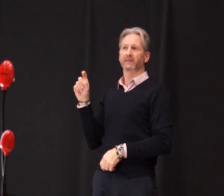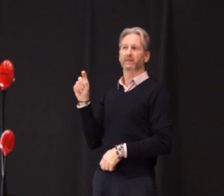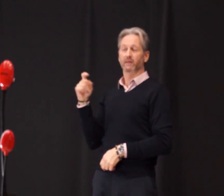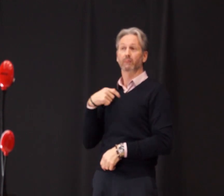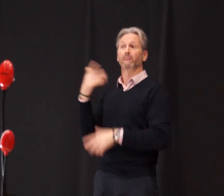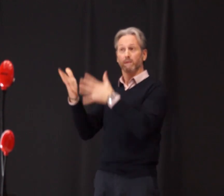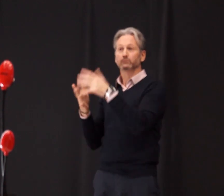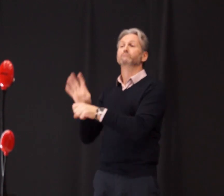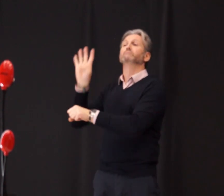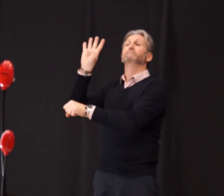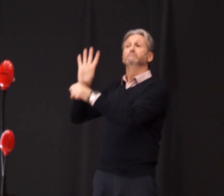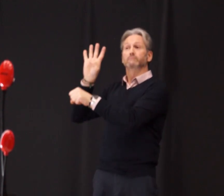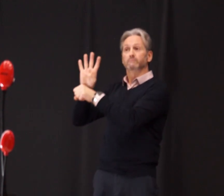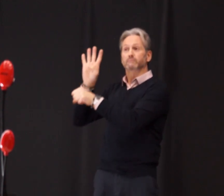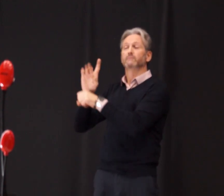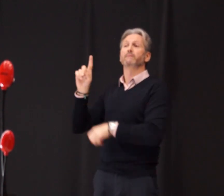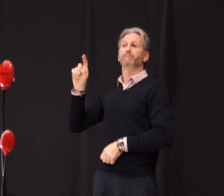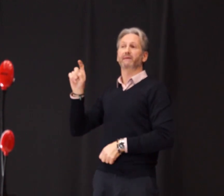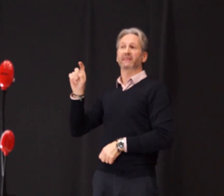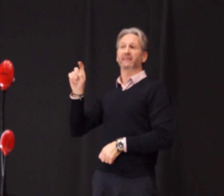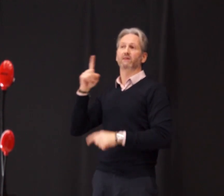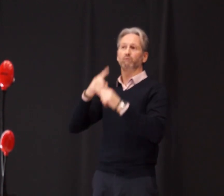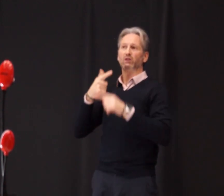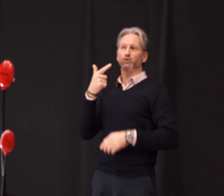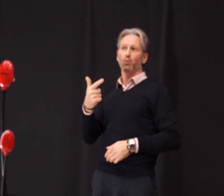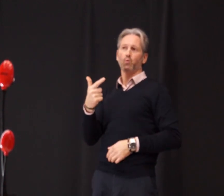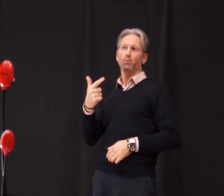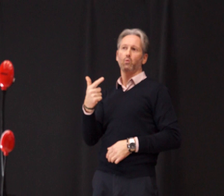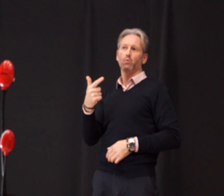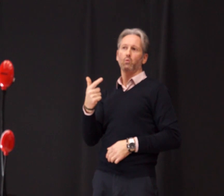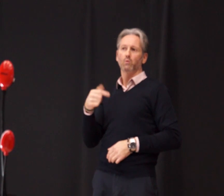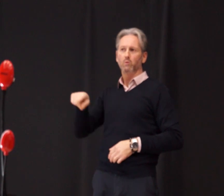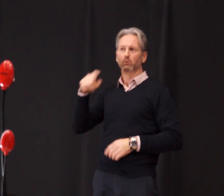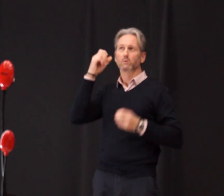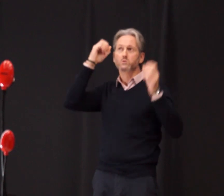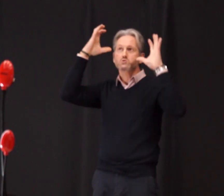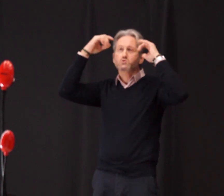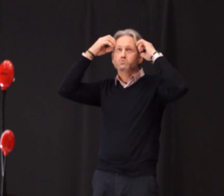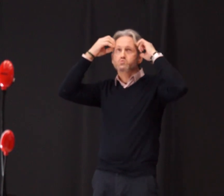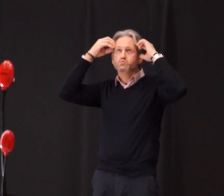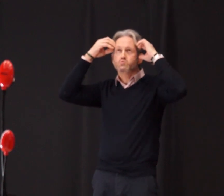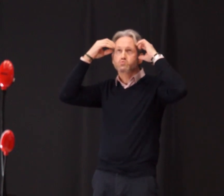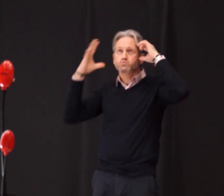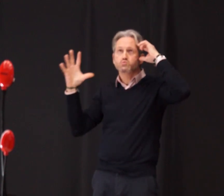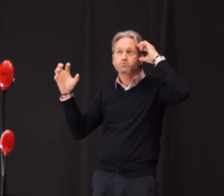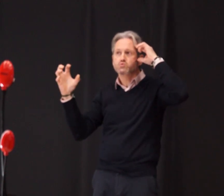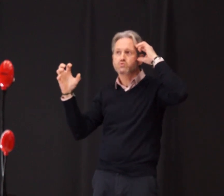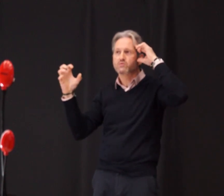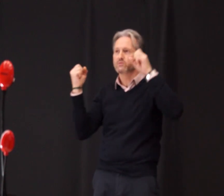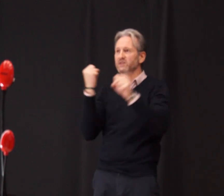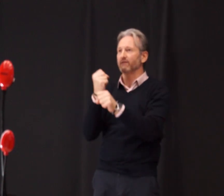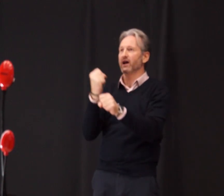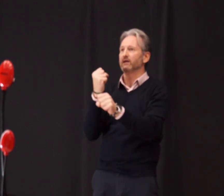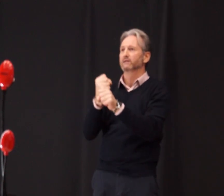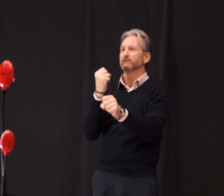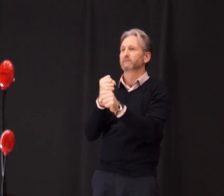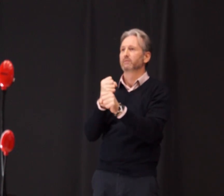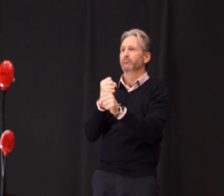doigt ouvert, main avec quatre doigts, et puis après, à côté, je fais doigt plié, pour dire, c'est la main ouverte, mais les doigts